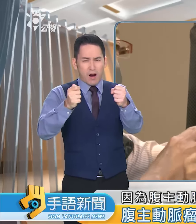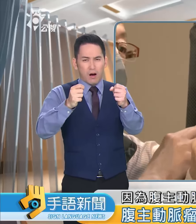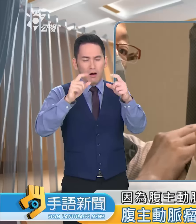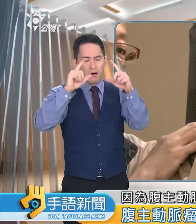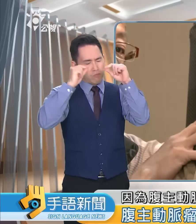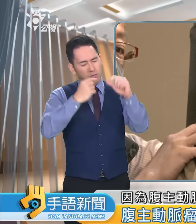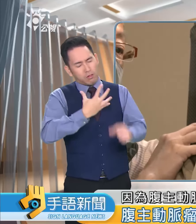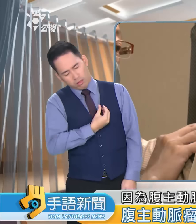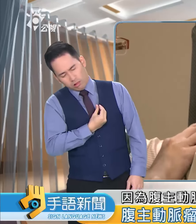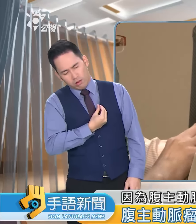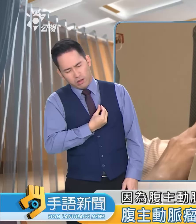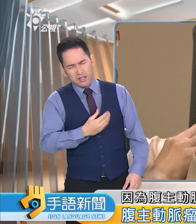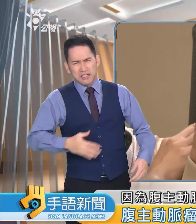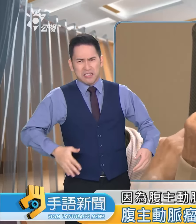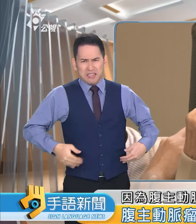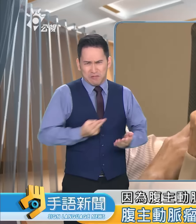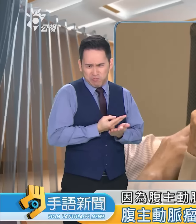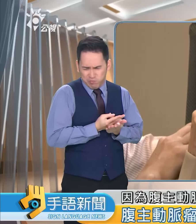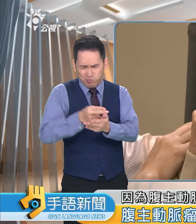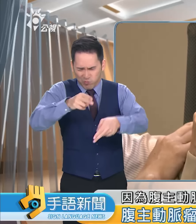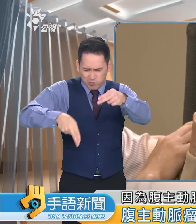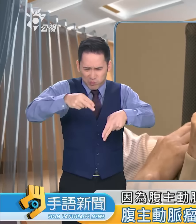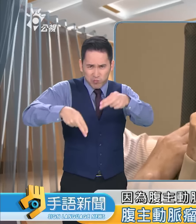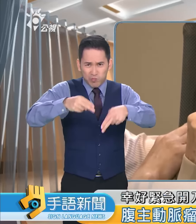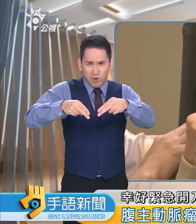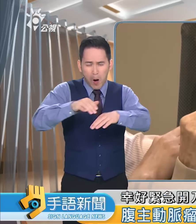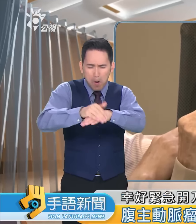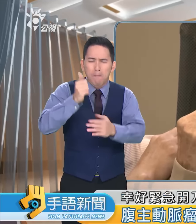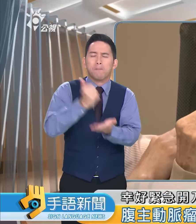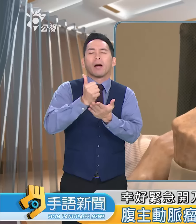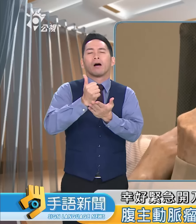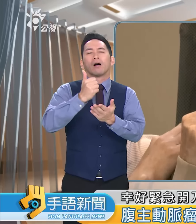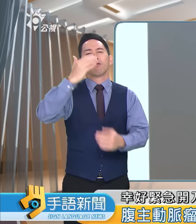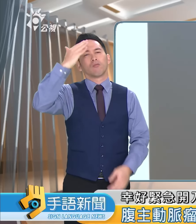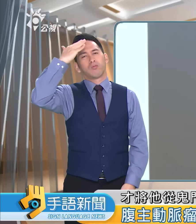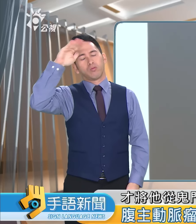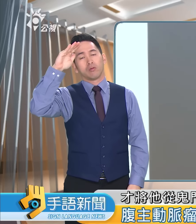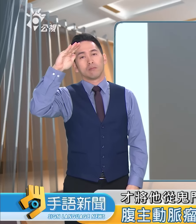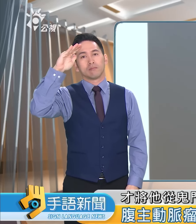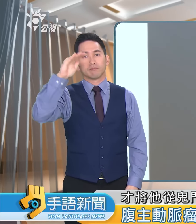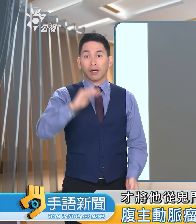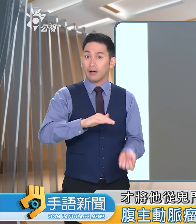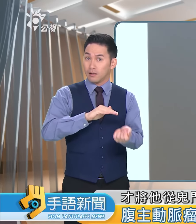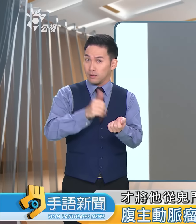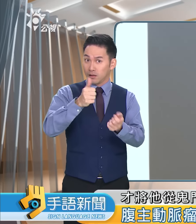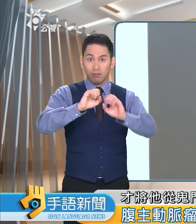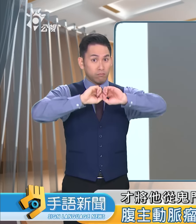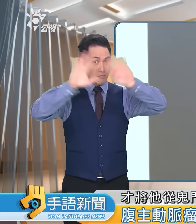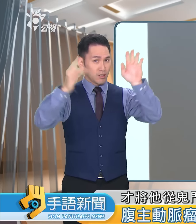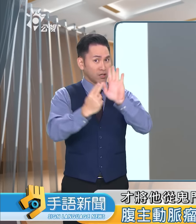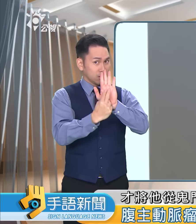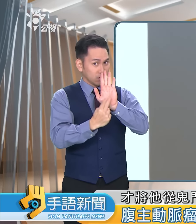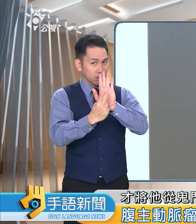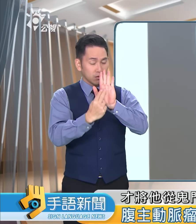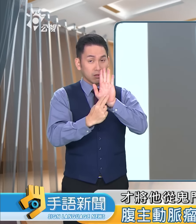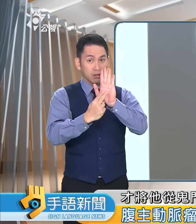裂导致昏迷休克，幸好紧急开刀才将他从鬼门关前抢救回来。医师